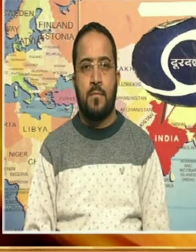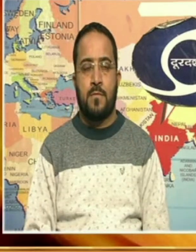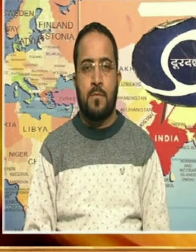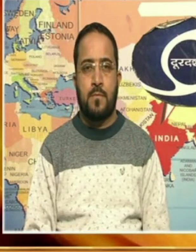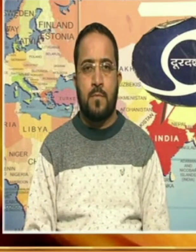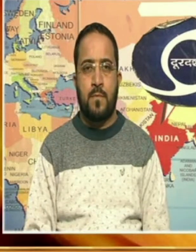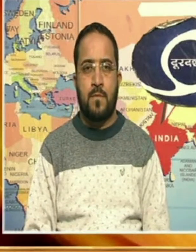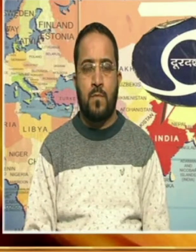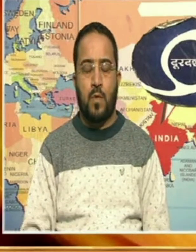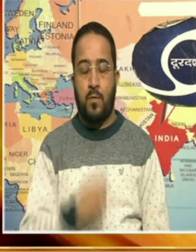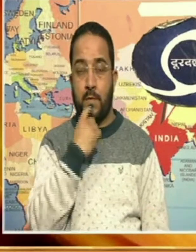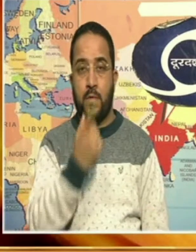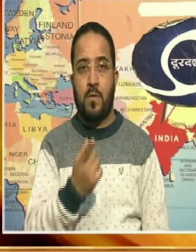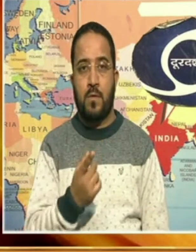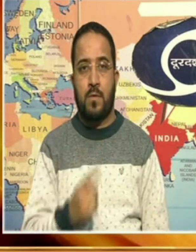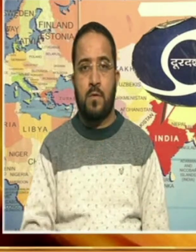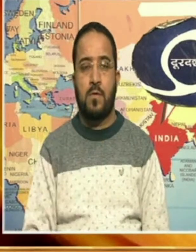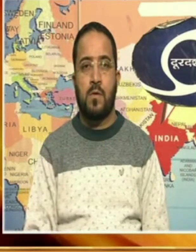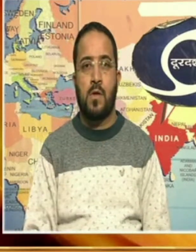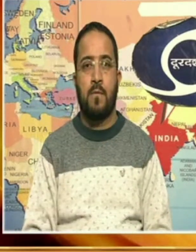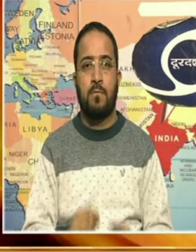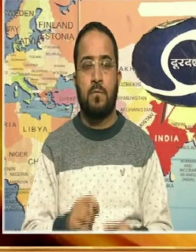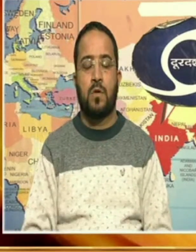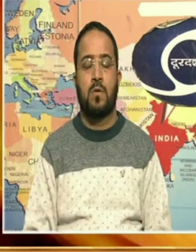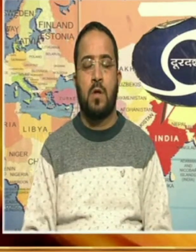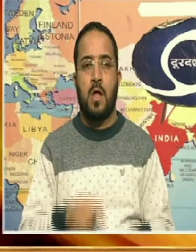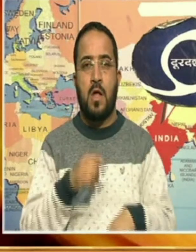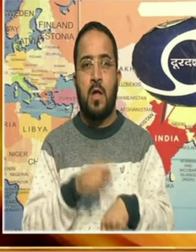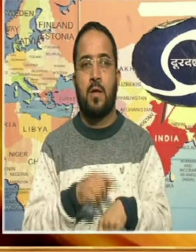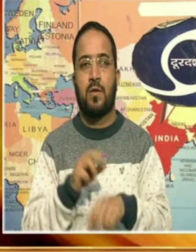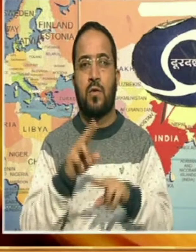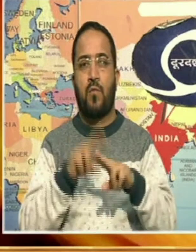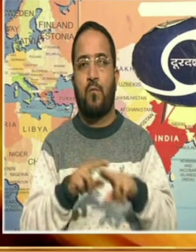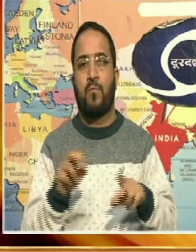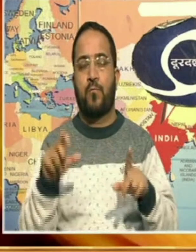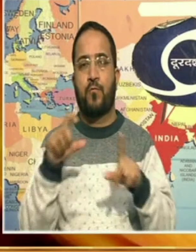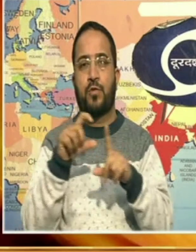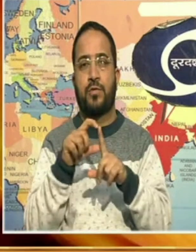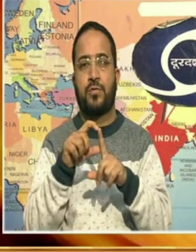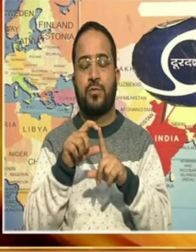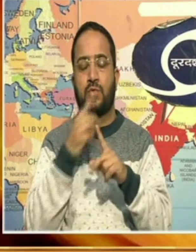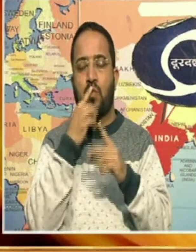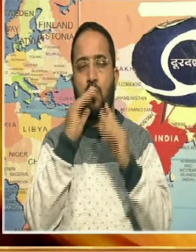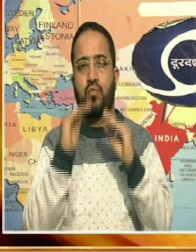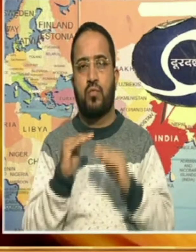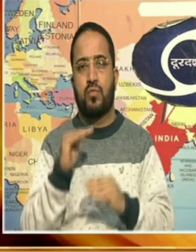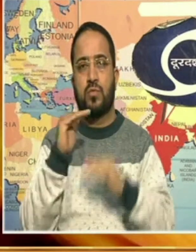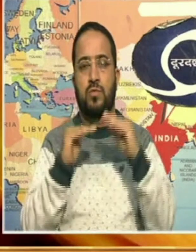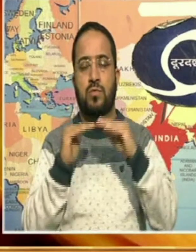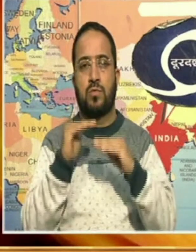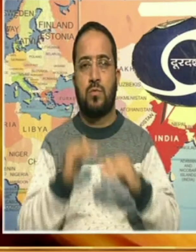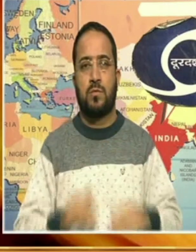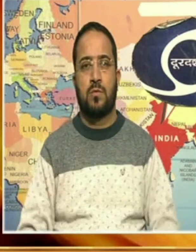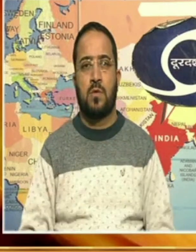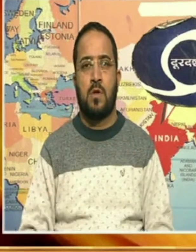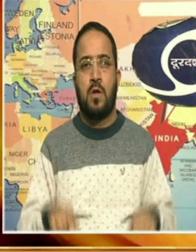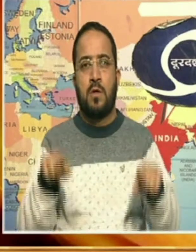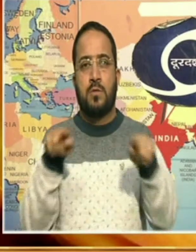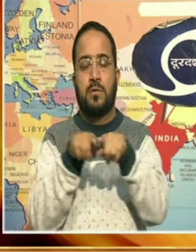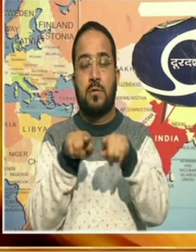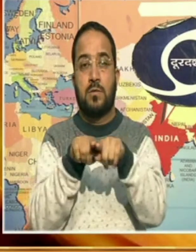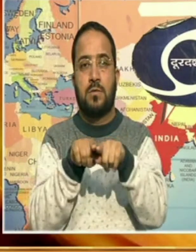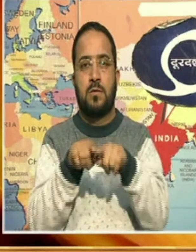انہوں نے کہا کہ اس شعبے میں بہت چھوٹی چھوٹی اور درمیانہ